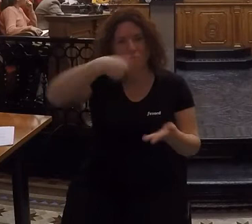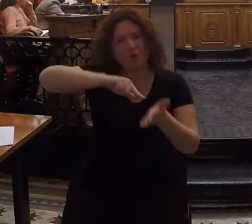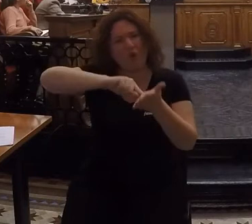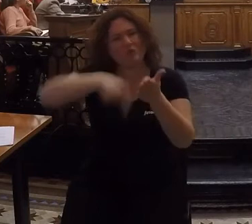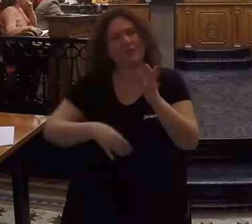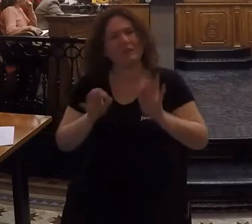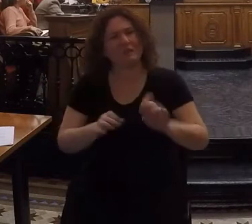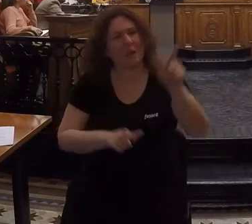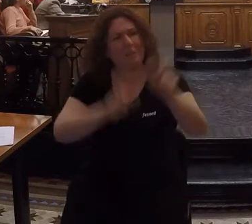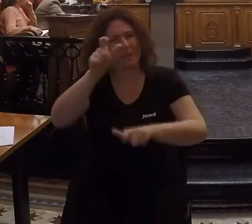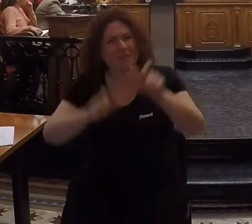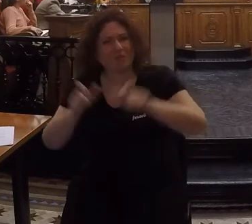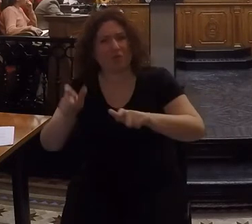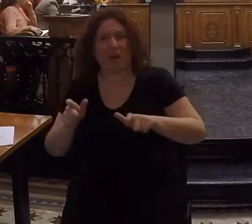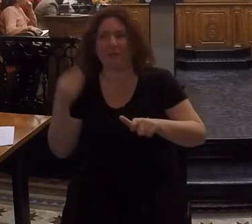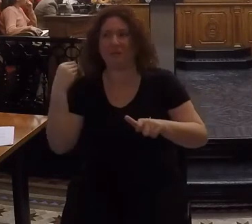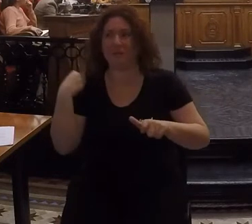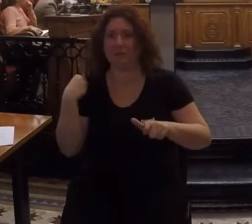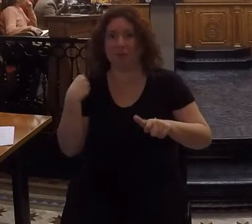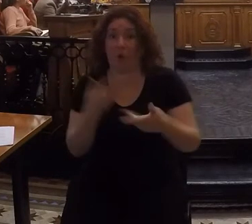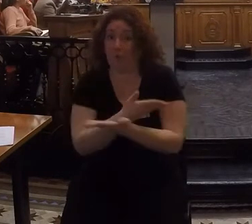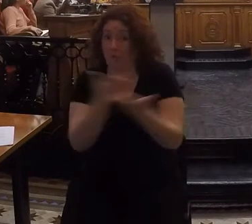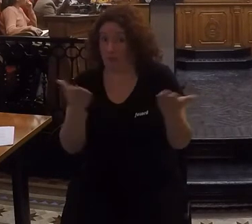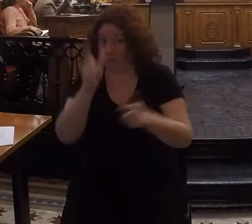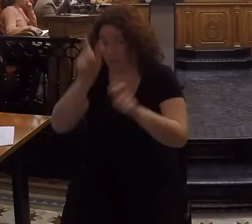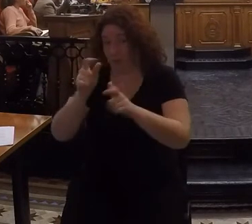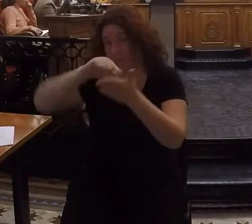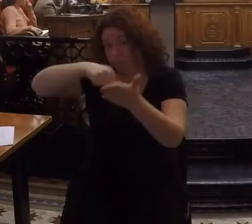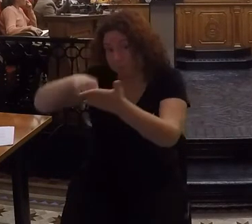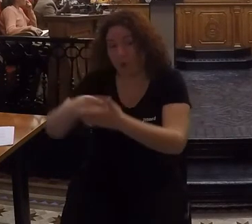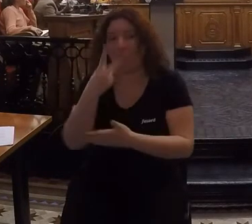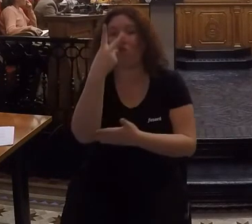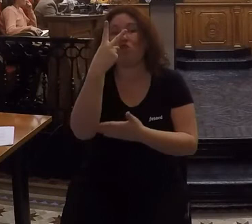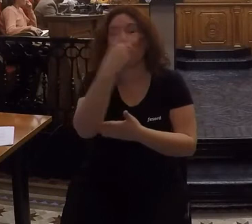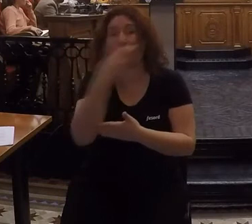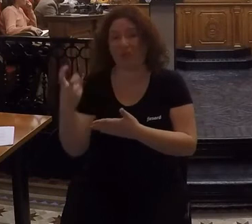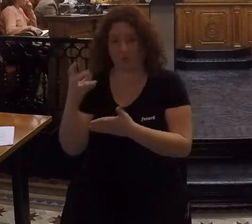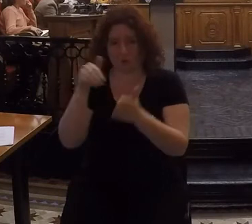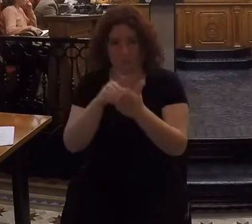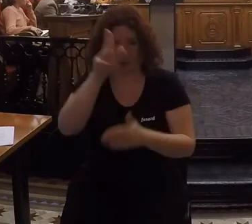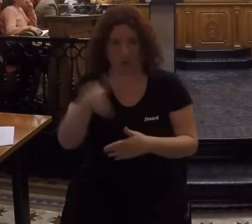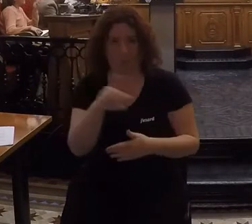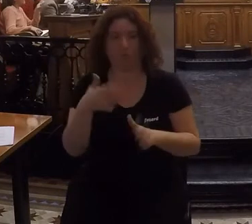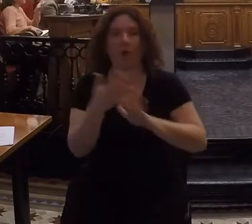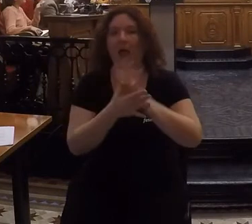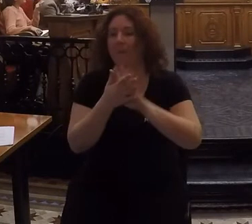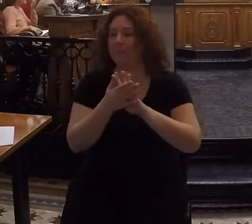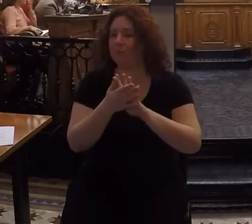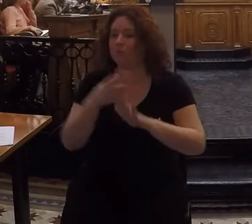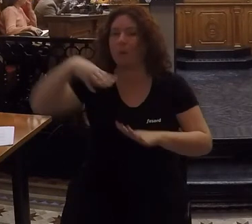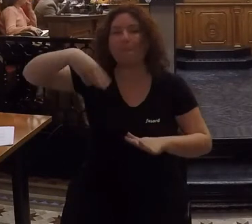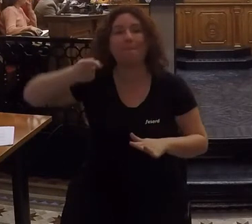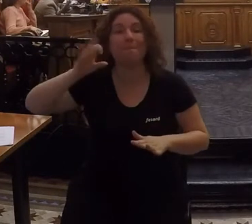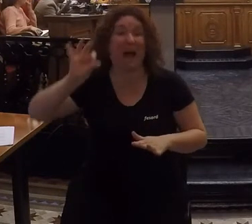ya 200.000 euros... con el tema famoso de José Luis Mas, que sigue dando vueltas, que no sabemos si era asesor, si no era